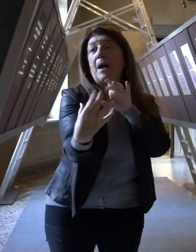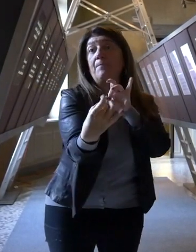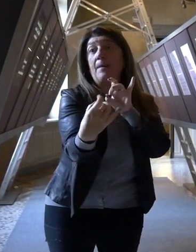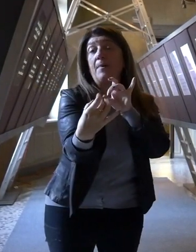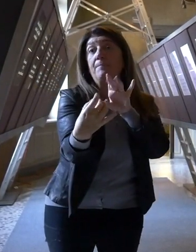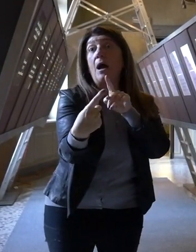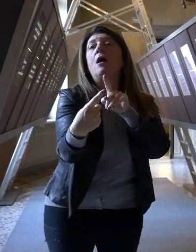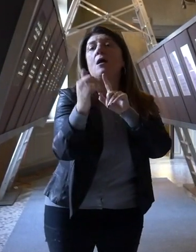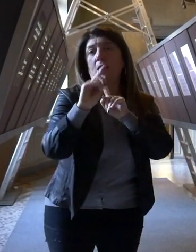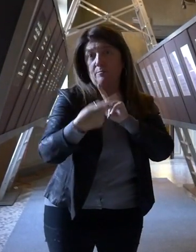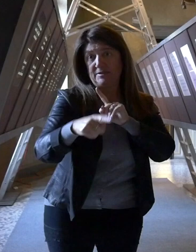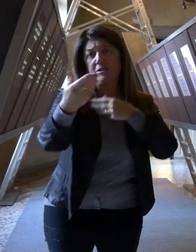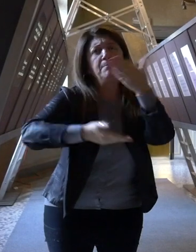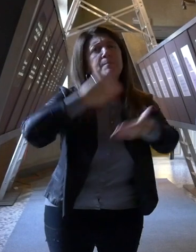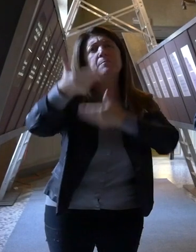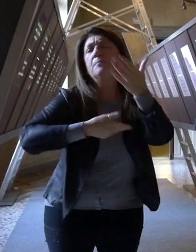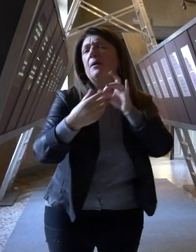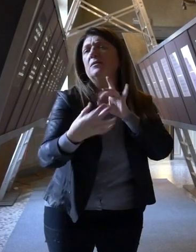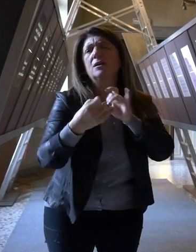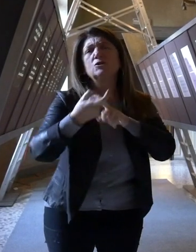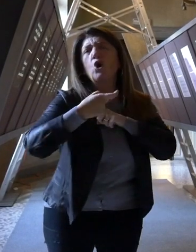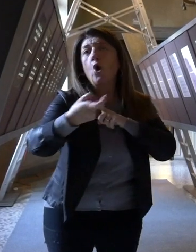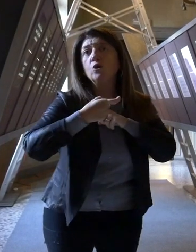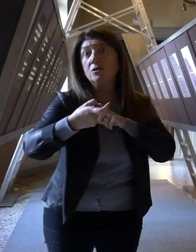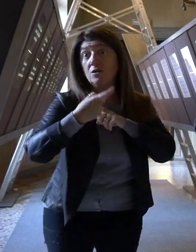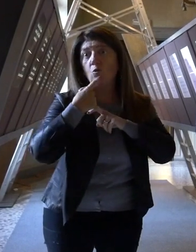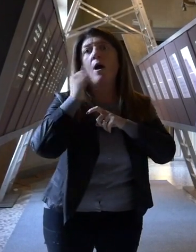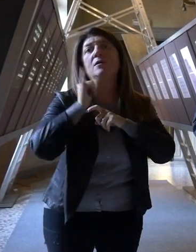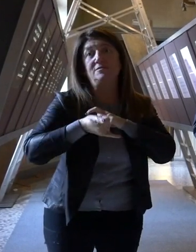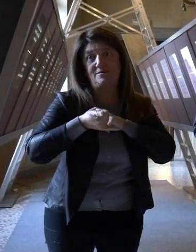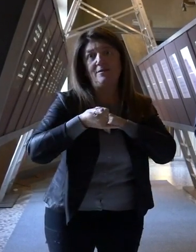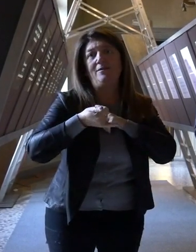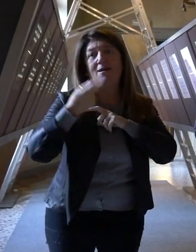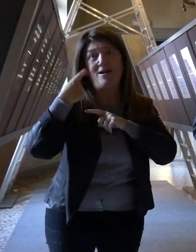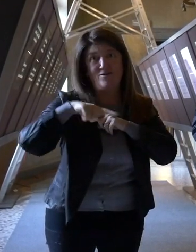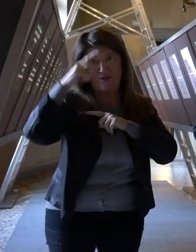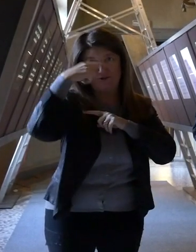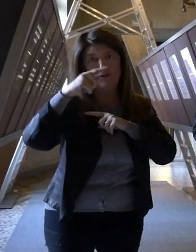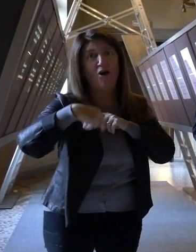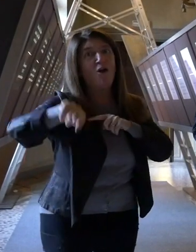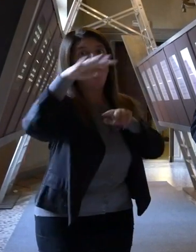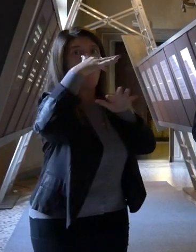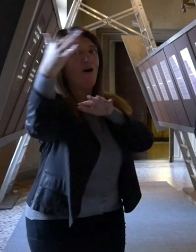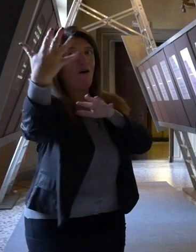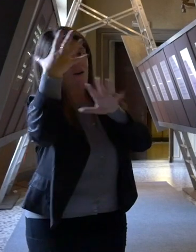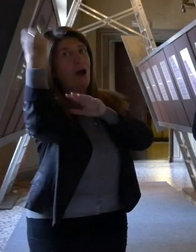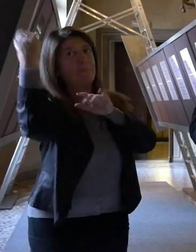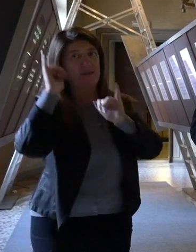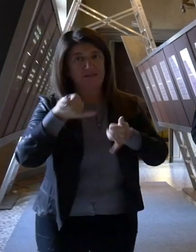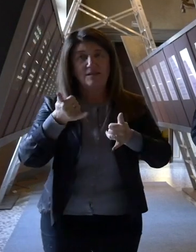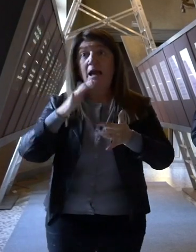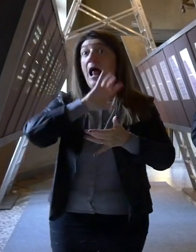continua altrimenti si rischia di aver vanificato il lavoro quindi questa è una cosa